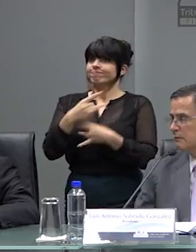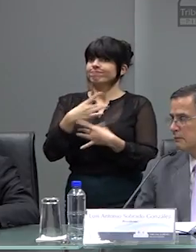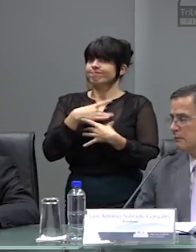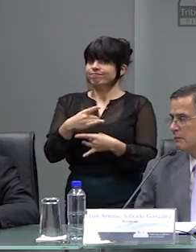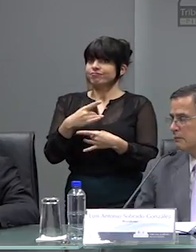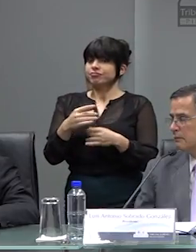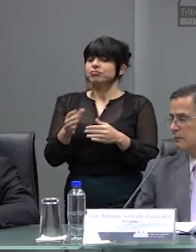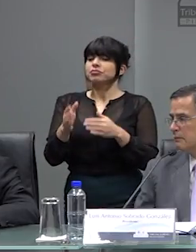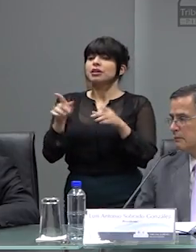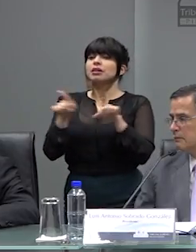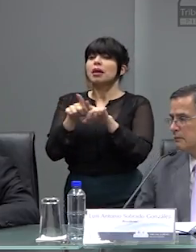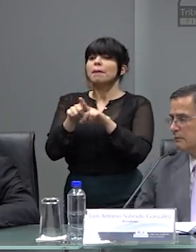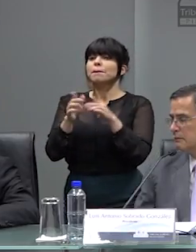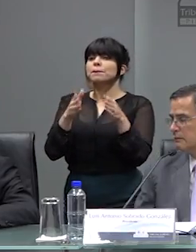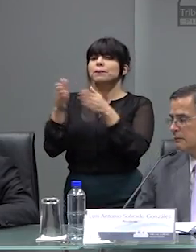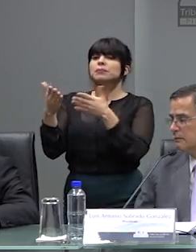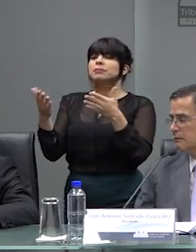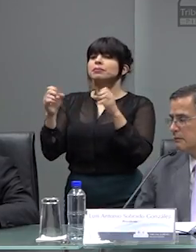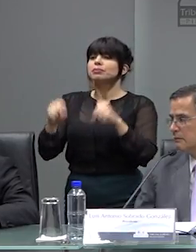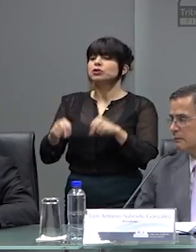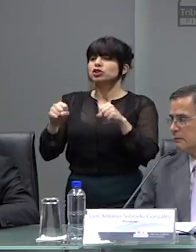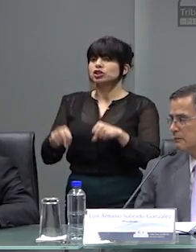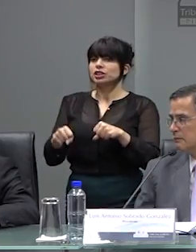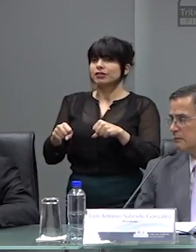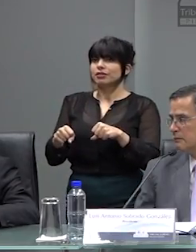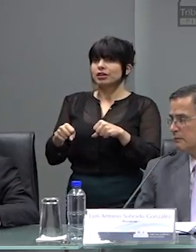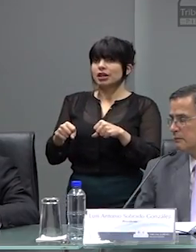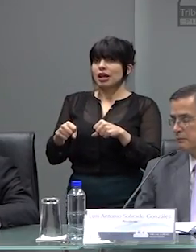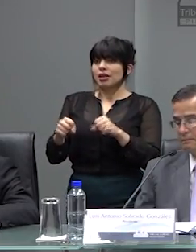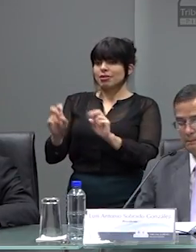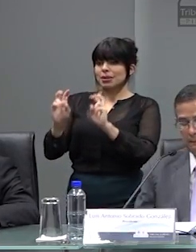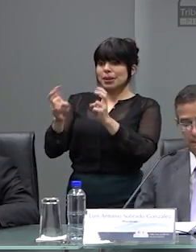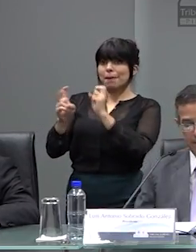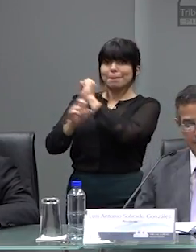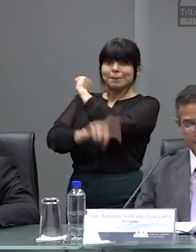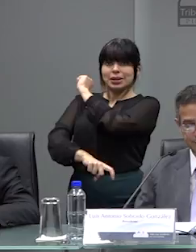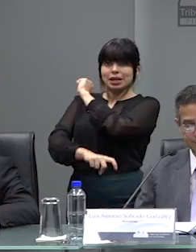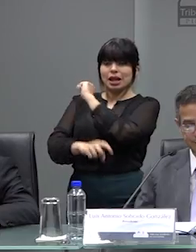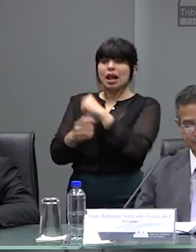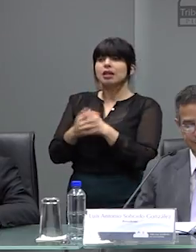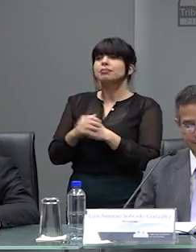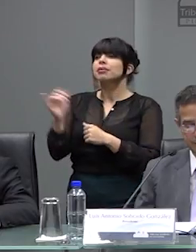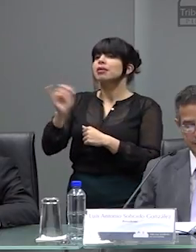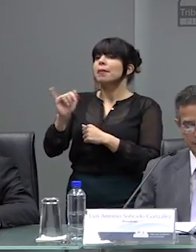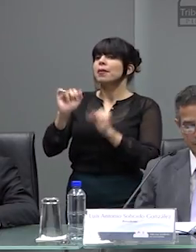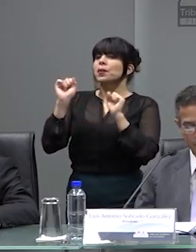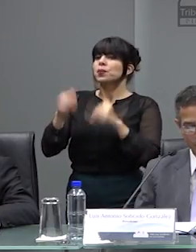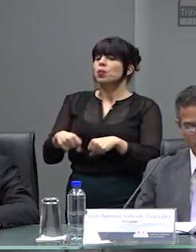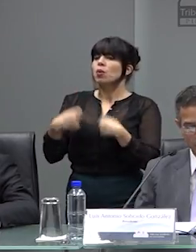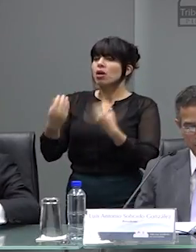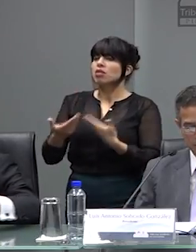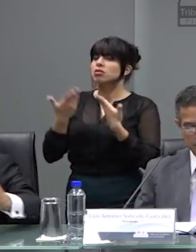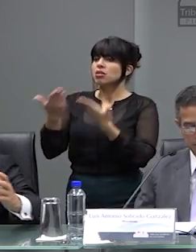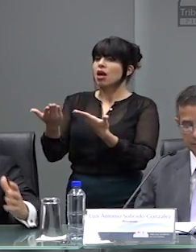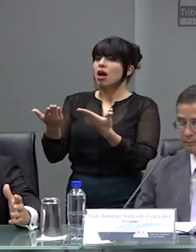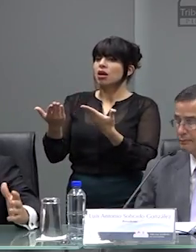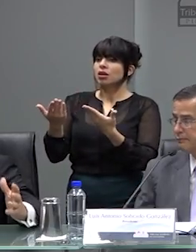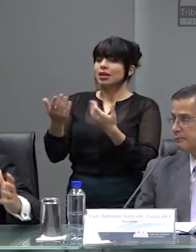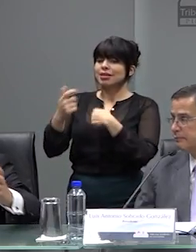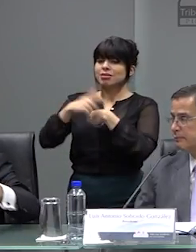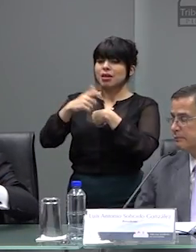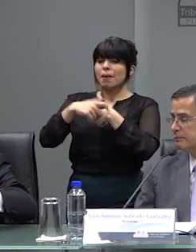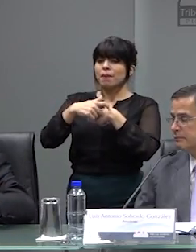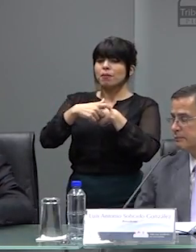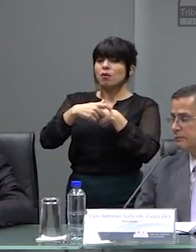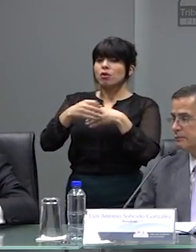interesados. Y también la posibilidad de que en materia penal también podamos tener una reducción de los tiempos